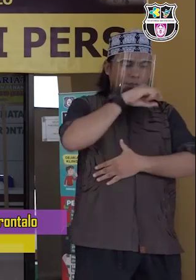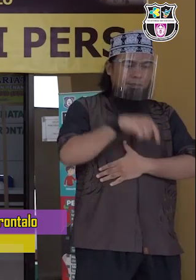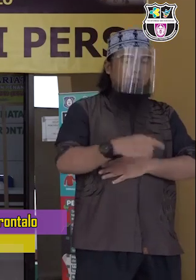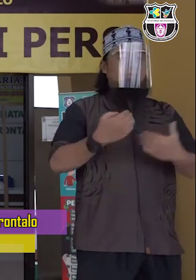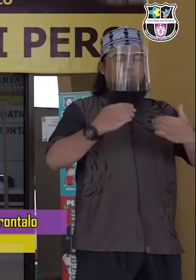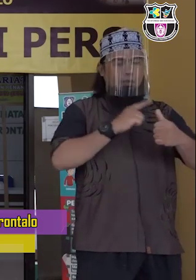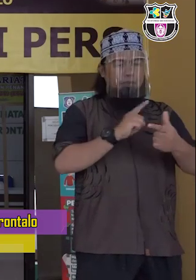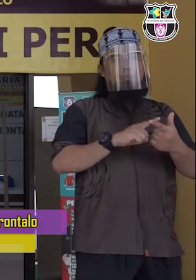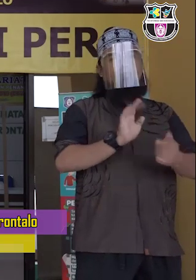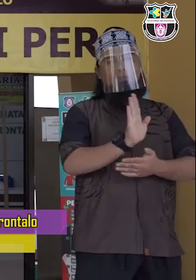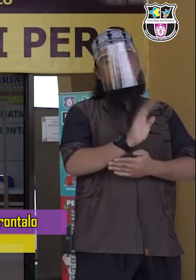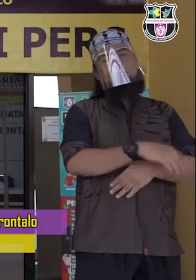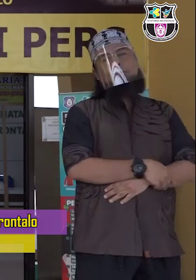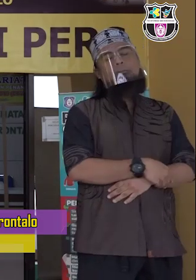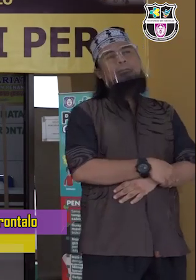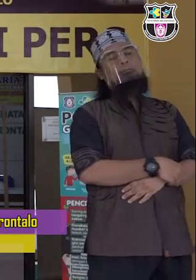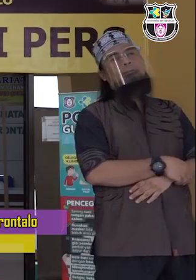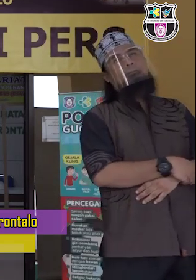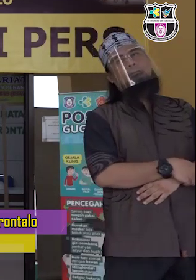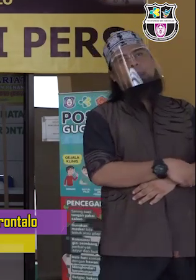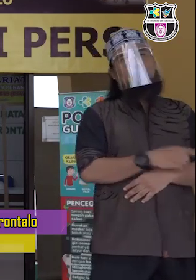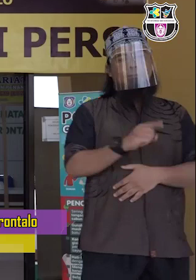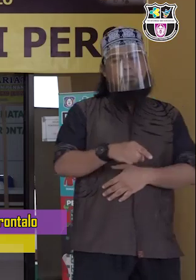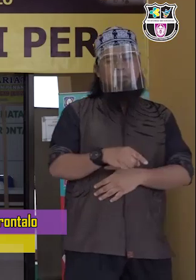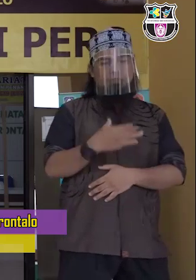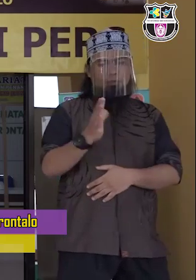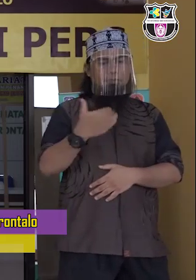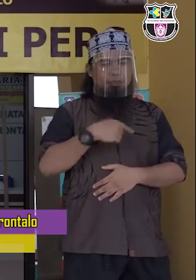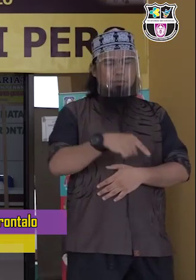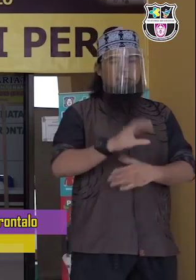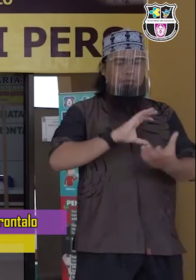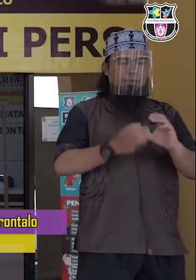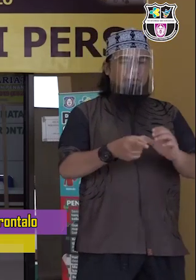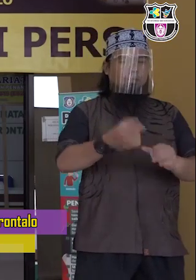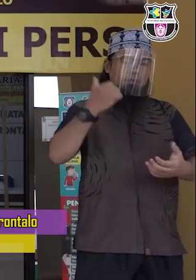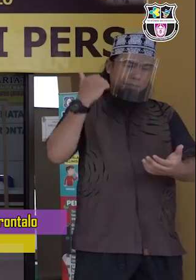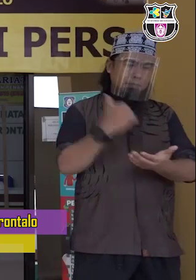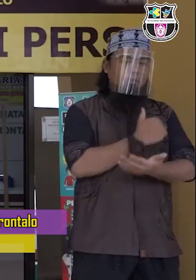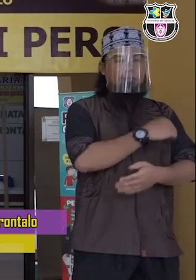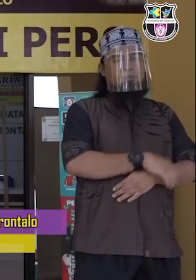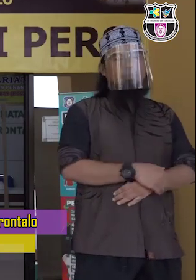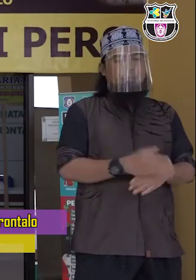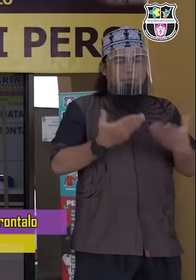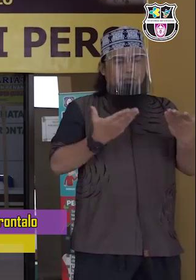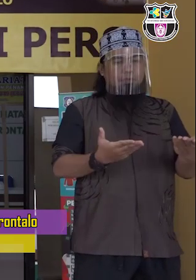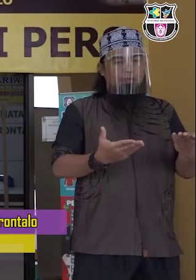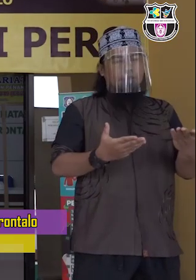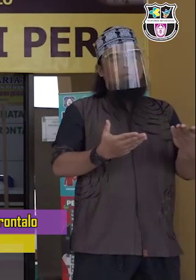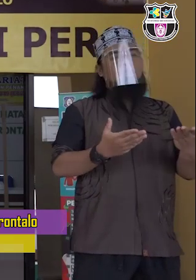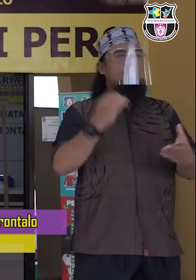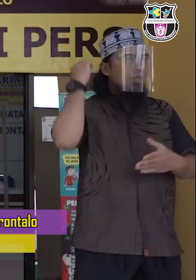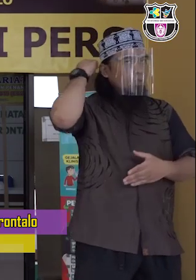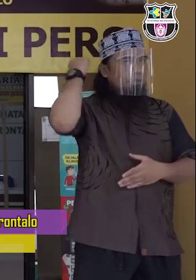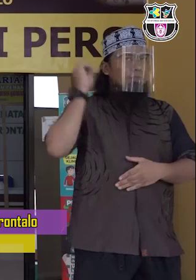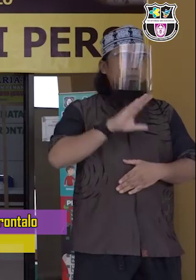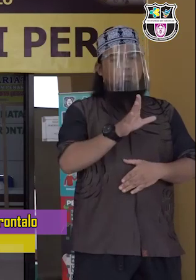Ini akan menjadi suatu hal yang penting agar ibu tidak menularkan pada bayi dan keluarganya.